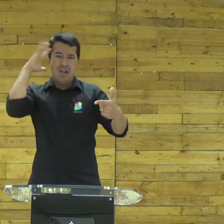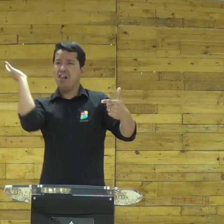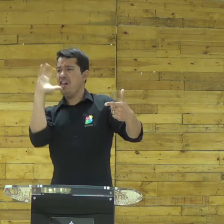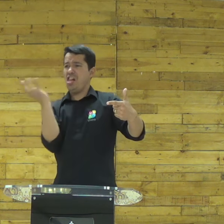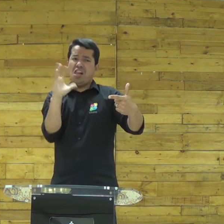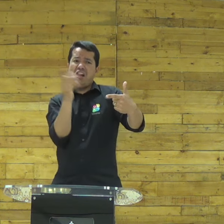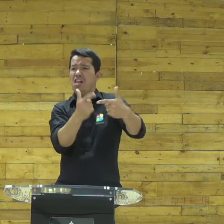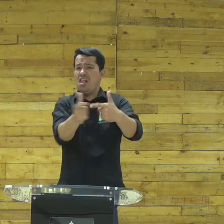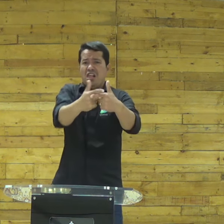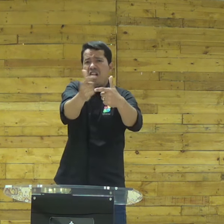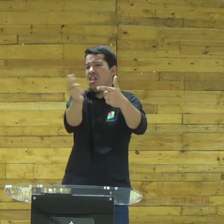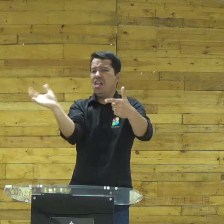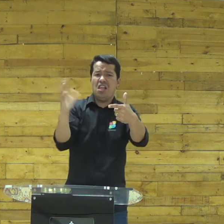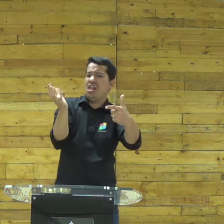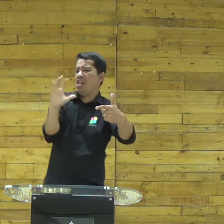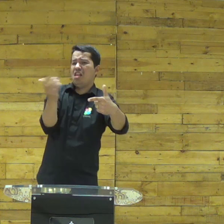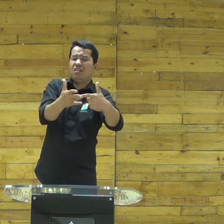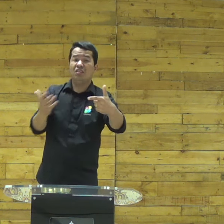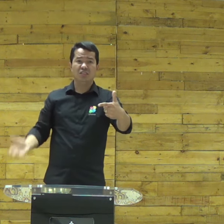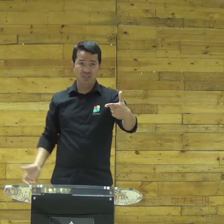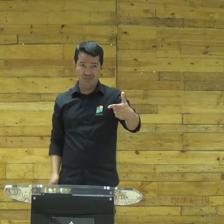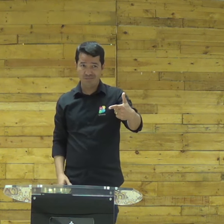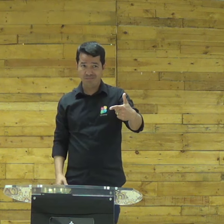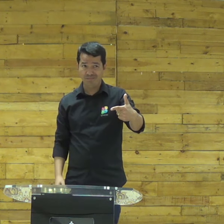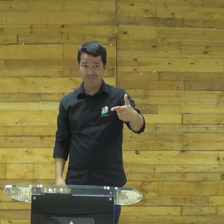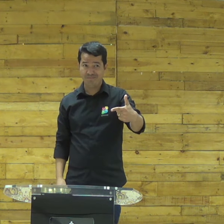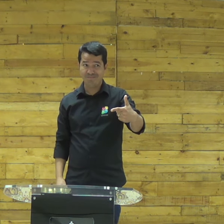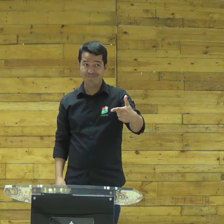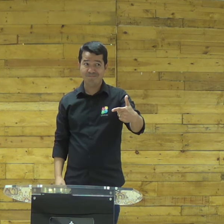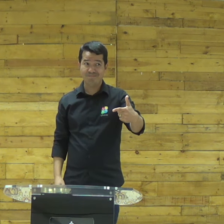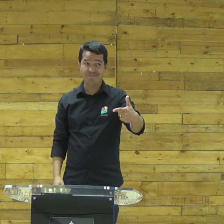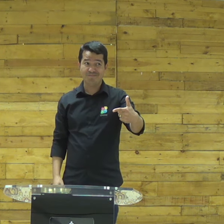dinheiro alguma coisa faça porque esse problema